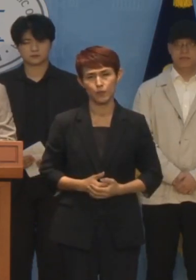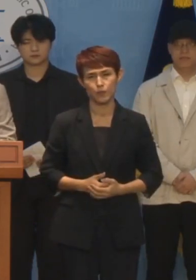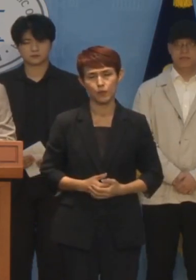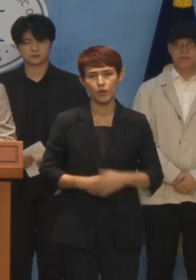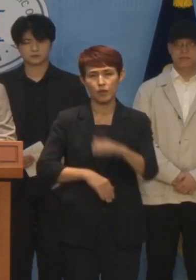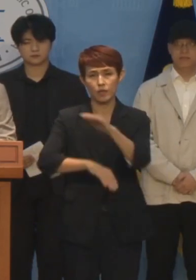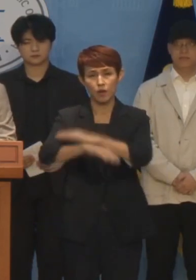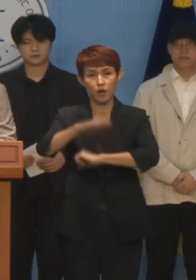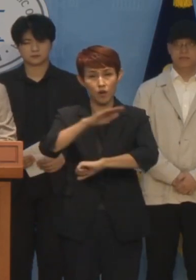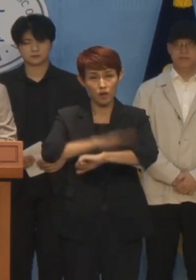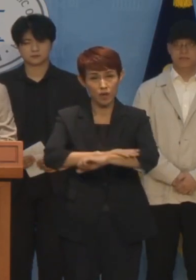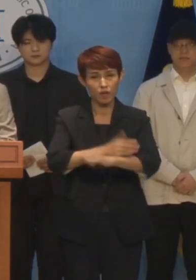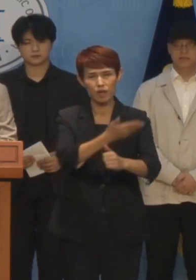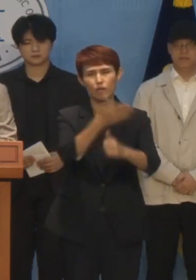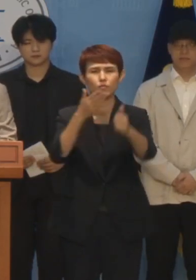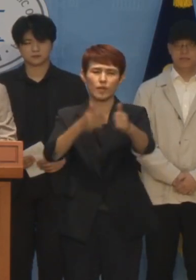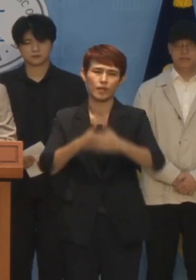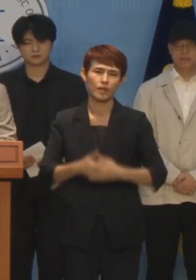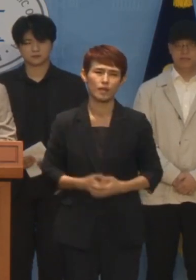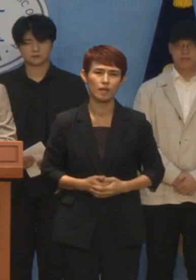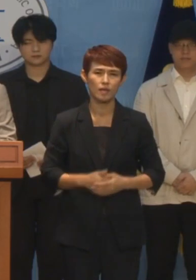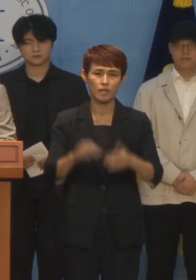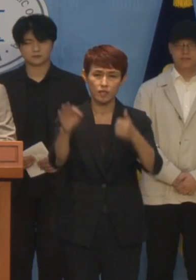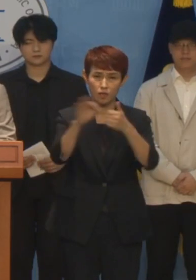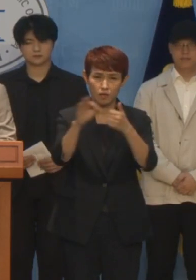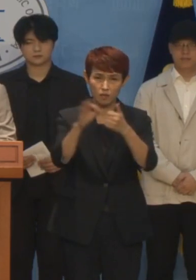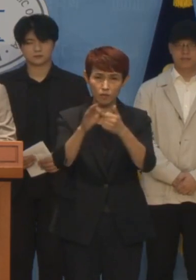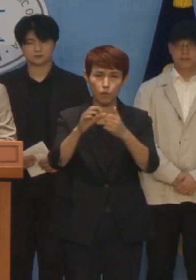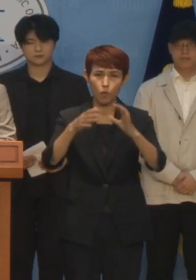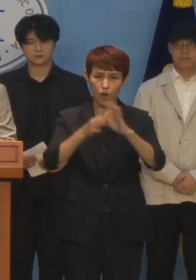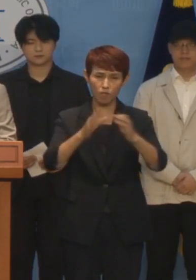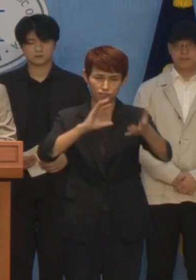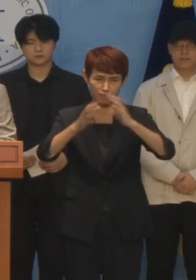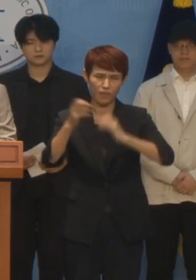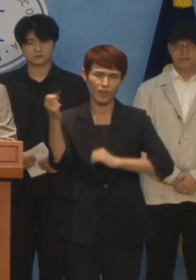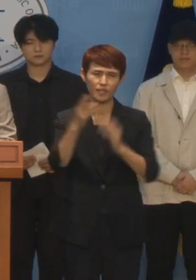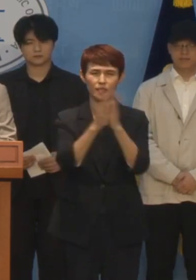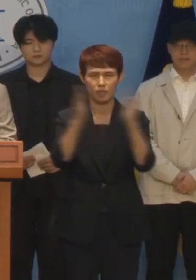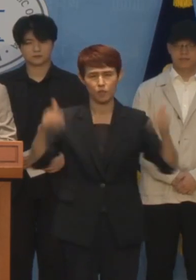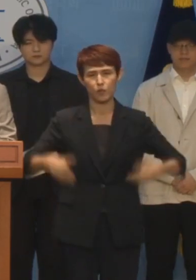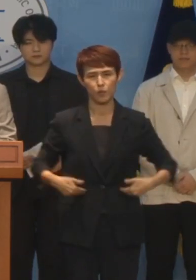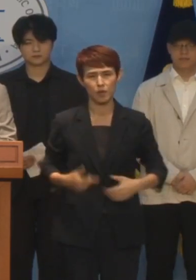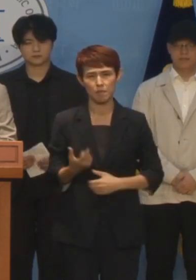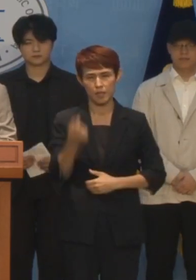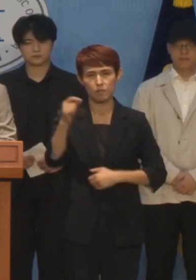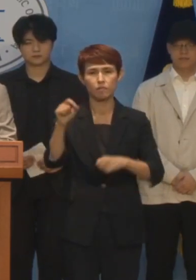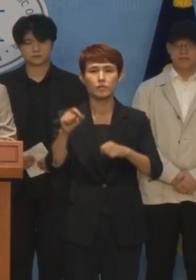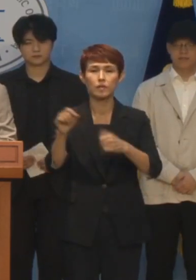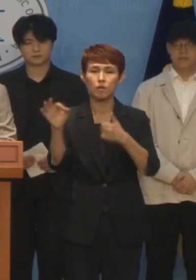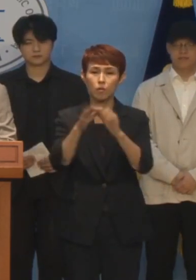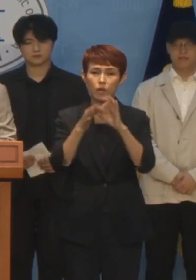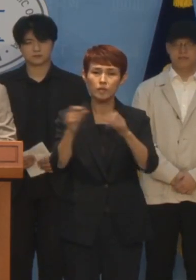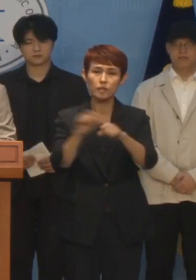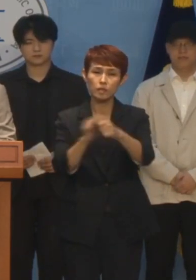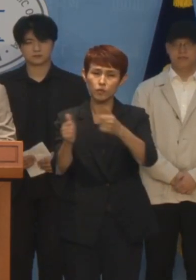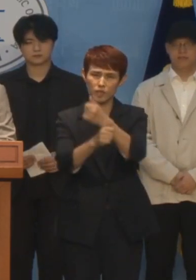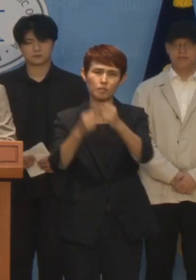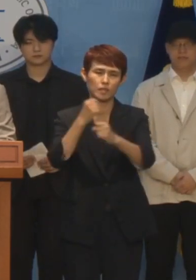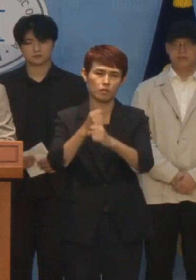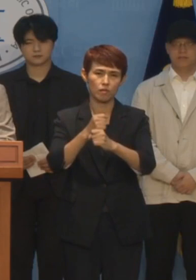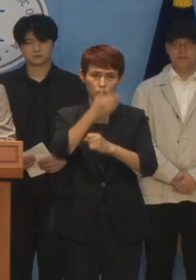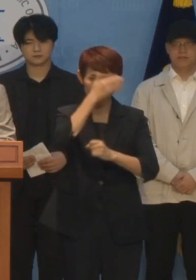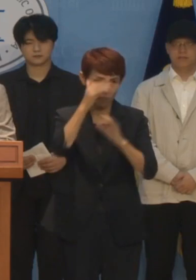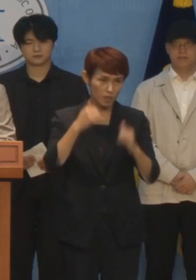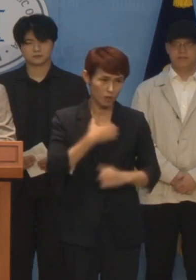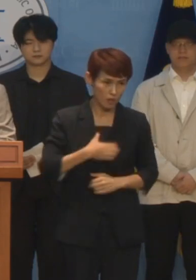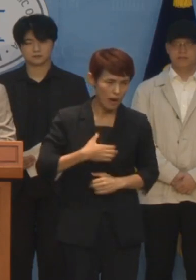여야 모두에게 당부드립니다. 연금 열차는 다시 달려야 합니다. 신속히 연금 특위를 구성해서 미래 세대의 걱정을